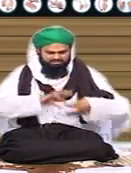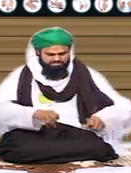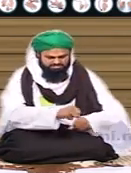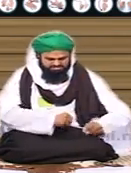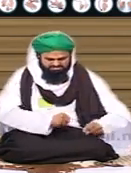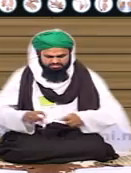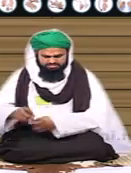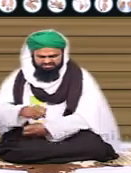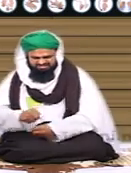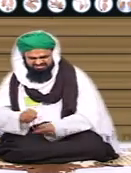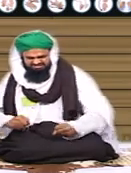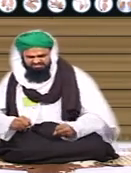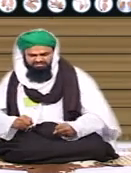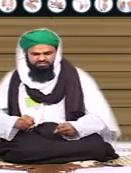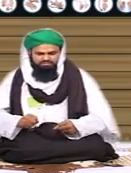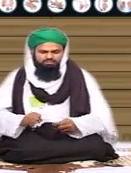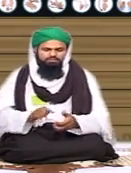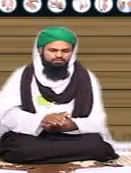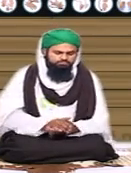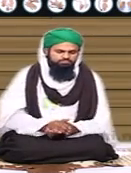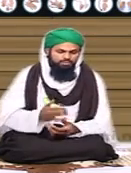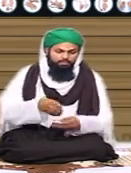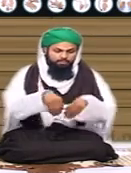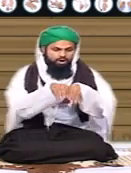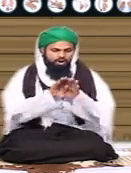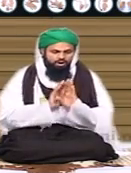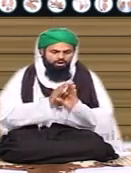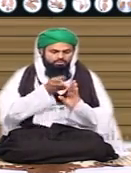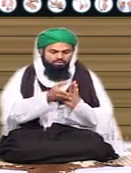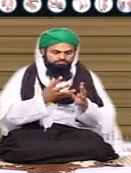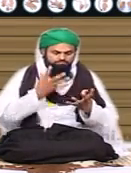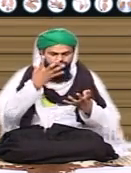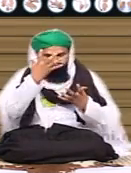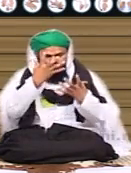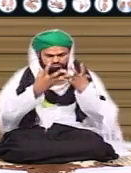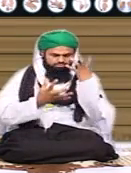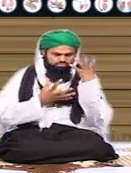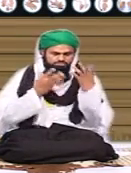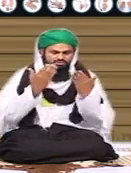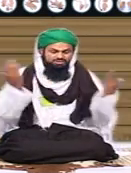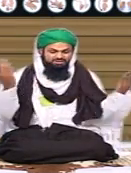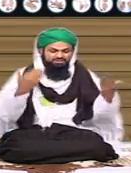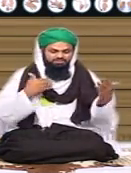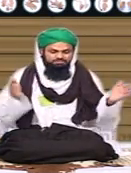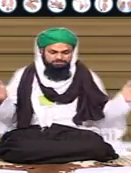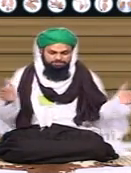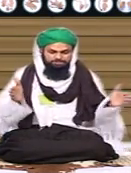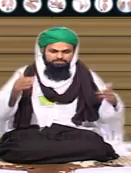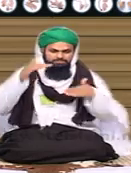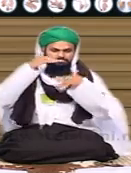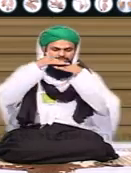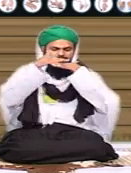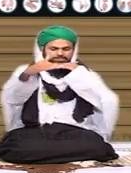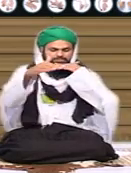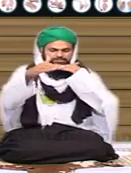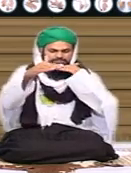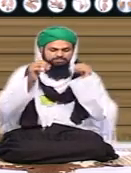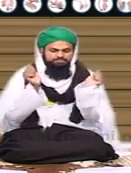اور زنجیروں میں اس کو بھی جکڑا ہوا. اب ایک آدمی تو ویسے ہی قبر میں جا کر گھبرا جائے، تنگ و تاریخ قبر، اور پھر اوپر سے یہ